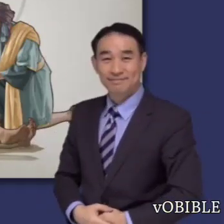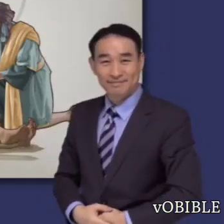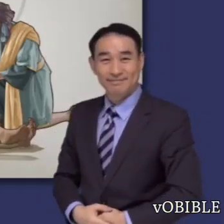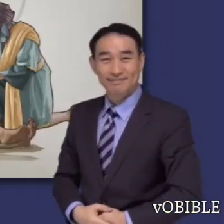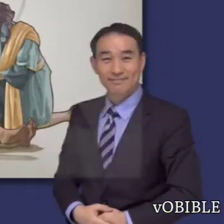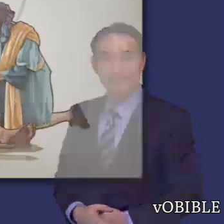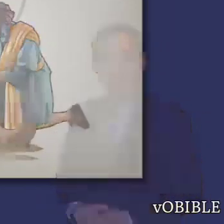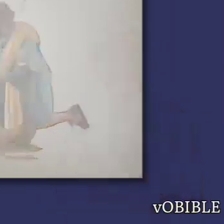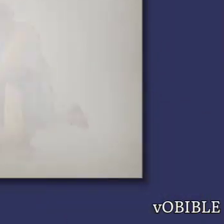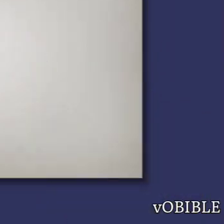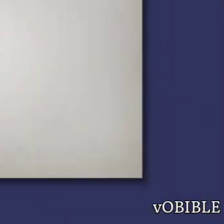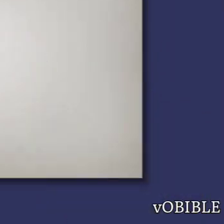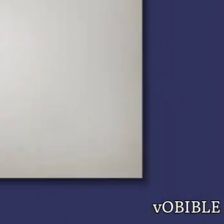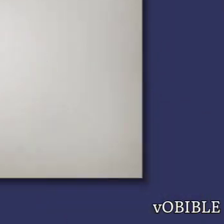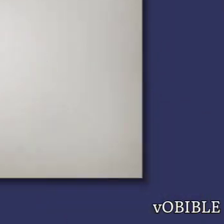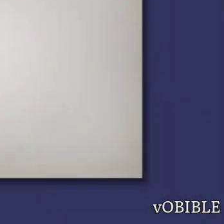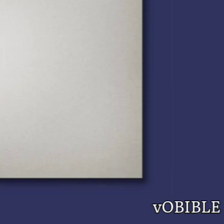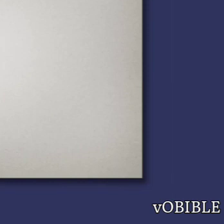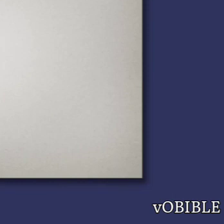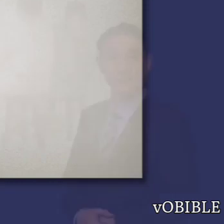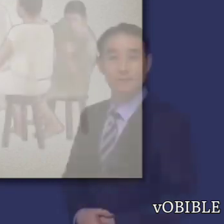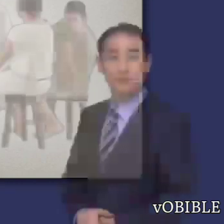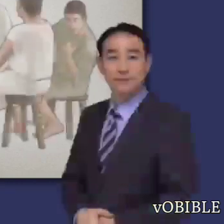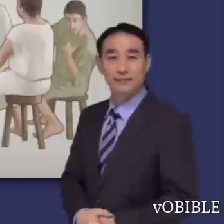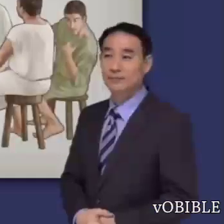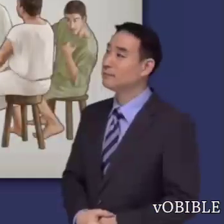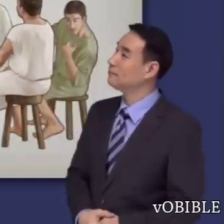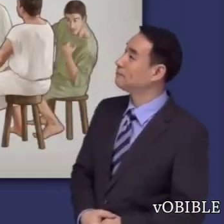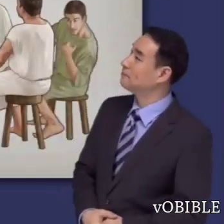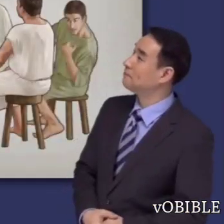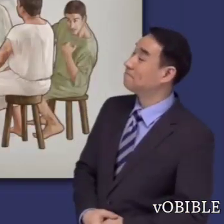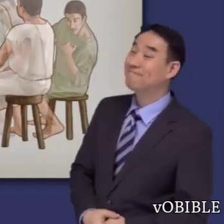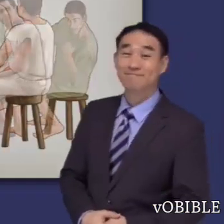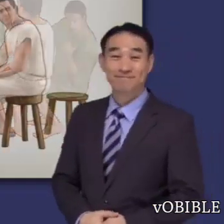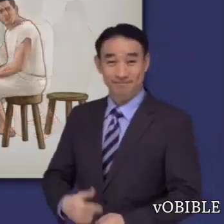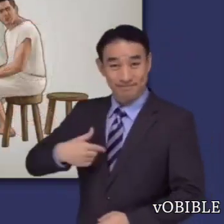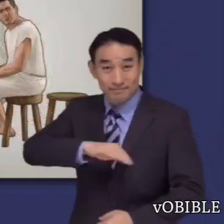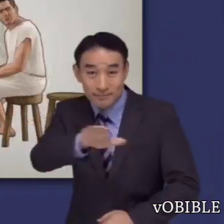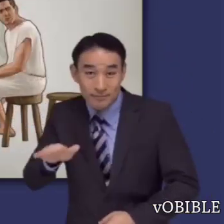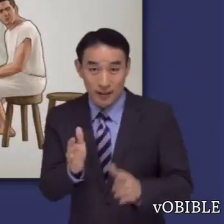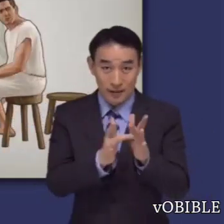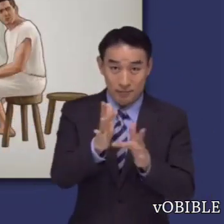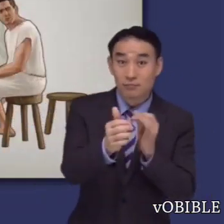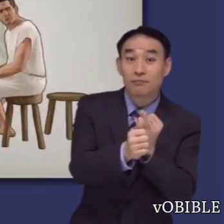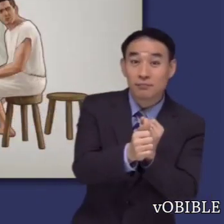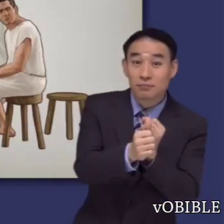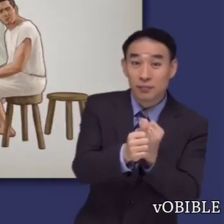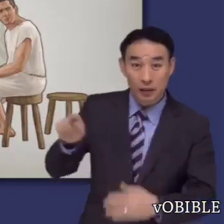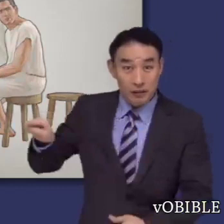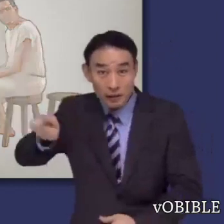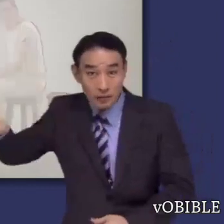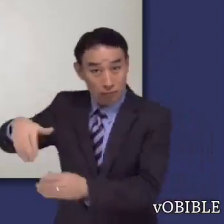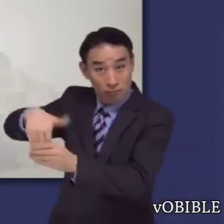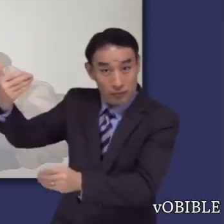人表现爱心。第六章，保罗用比喻说明，我们跟不是真基督徒的人